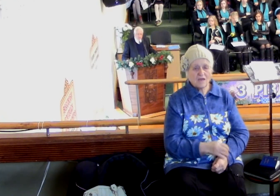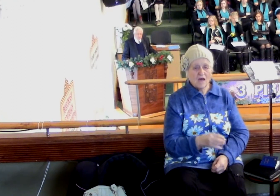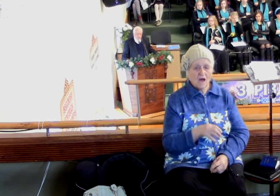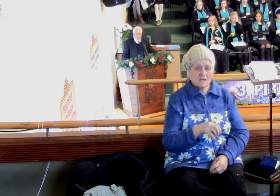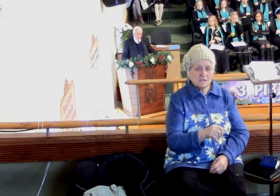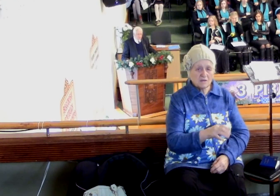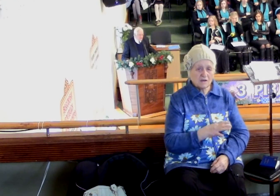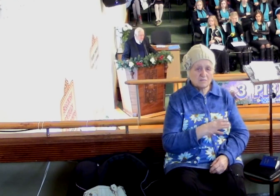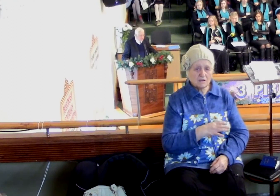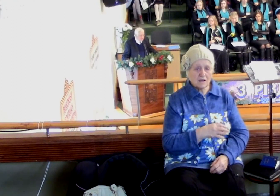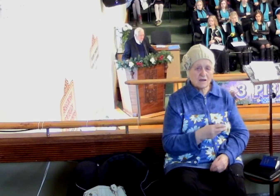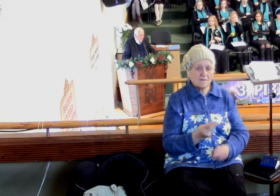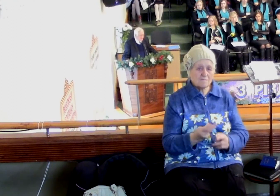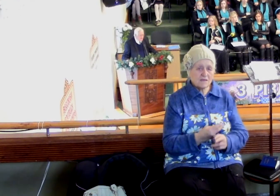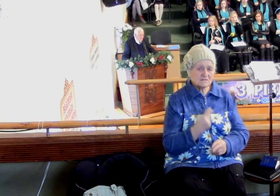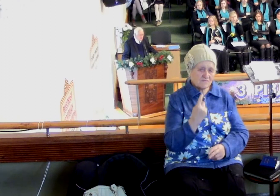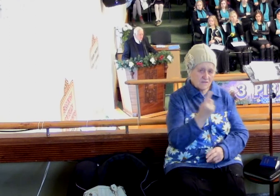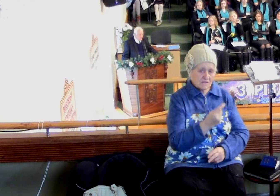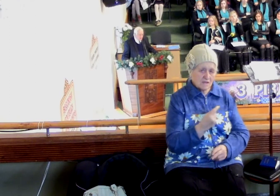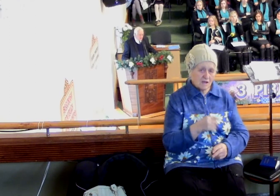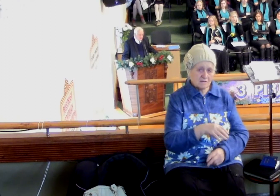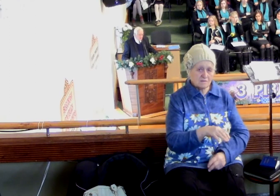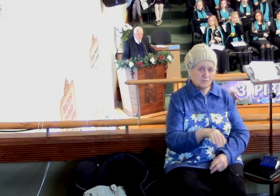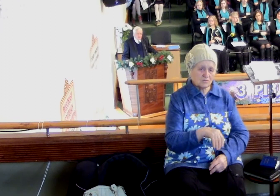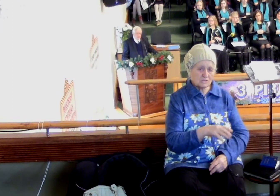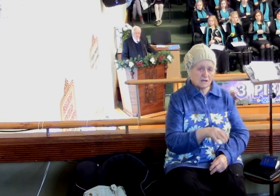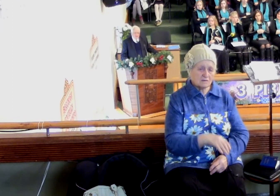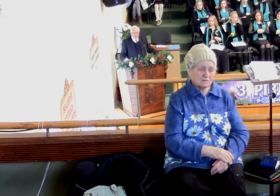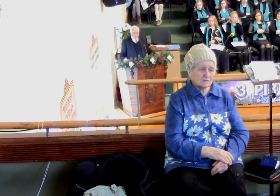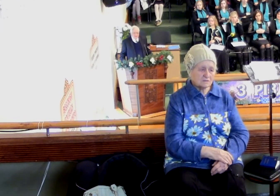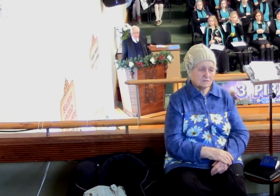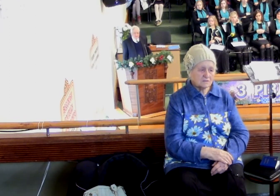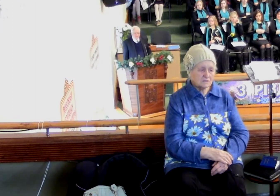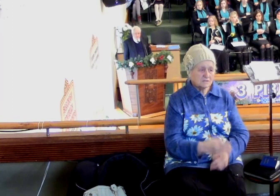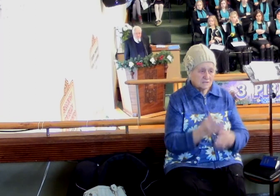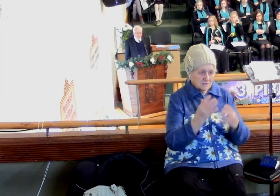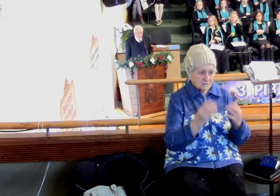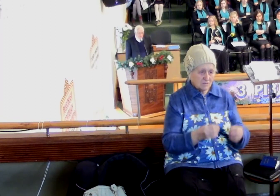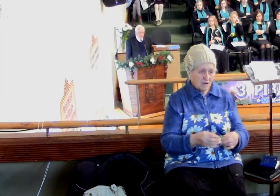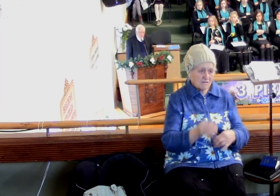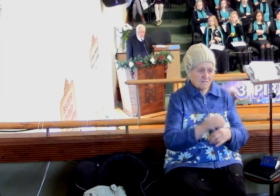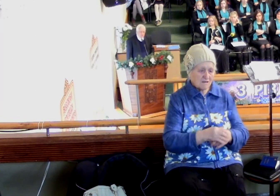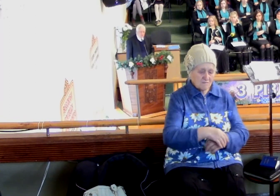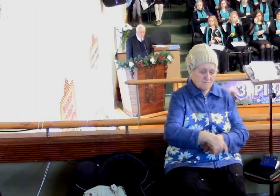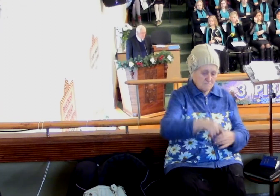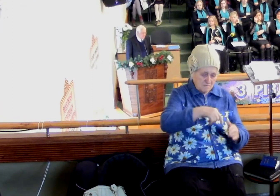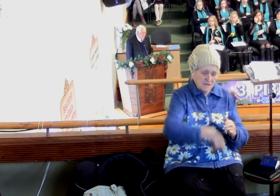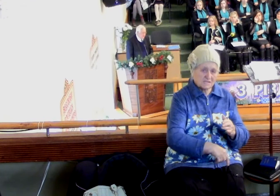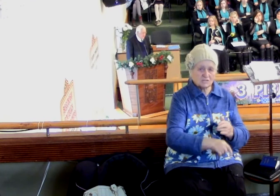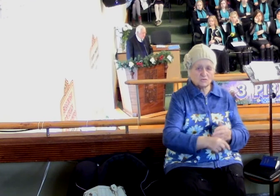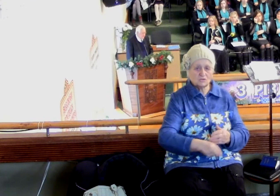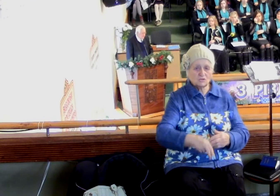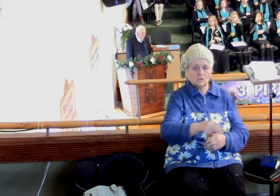Земля же была безвидна и пуста. И тьма над бездною, и Дух